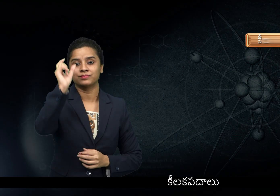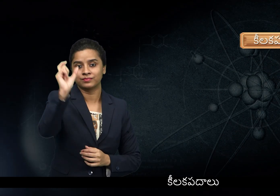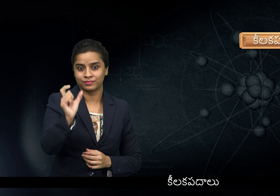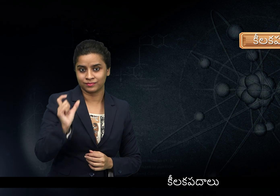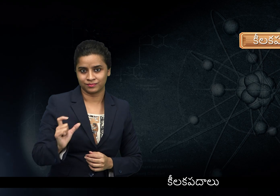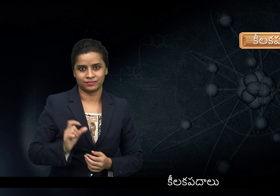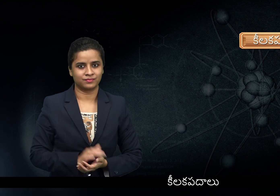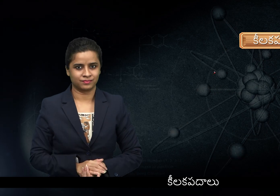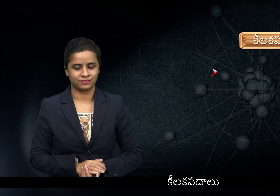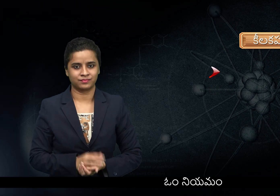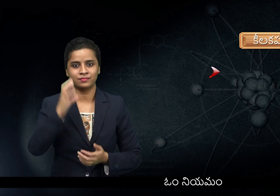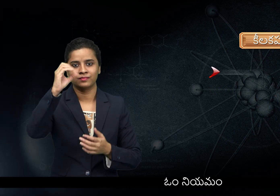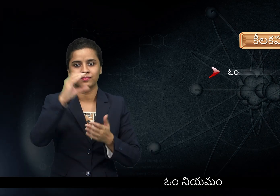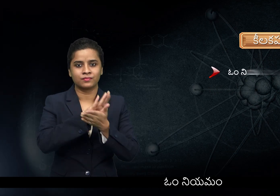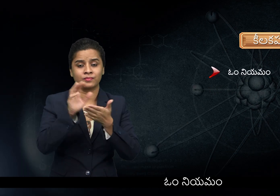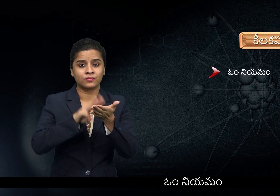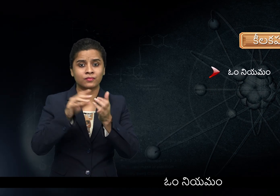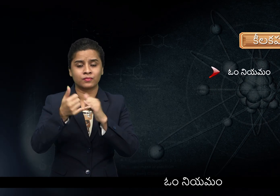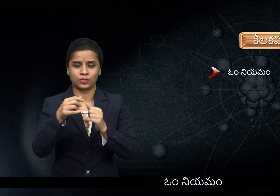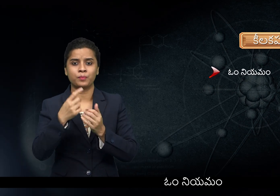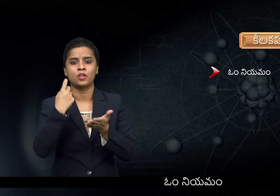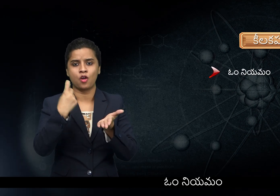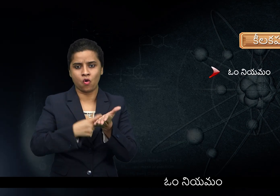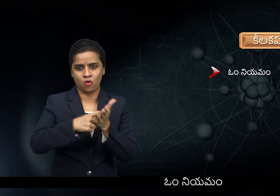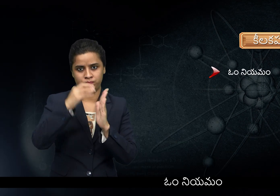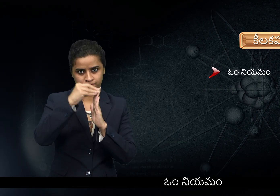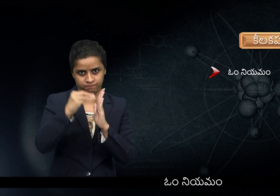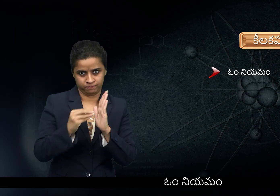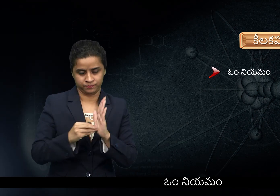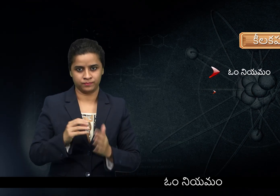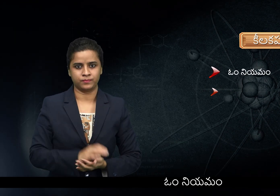కీలక పదాలు: ఓం నియమం,